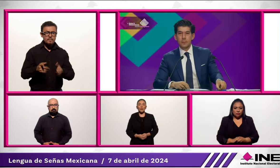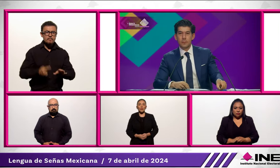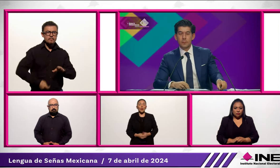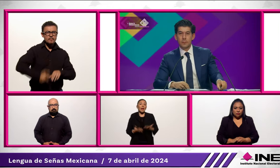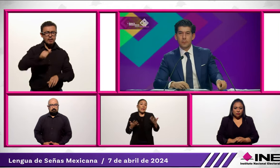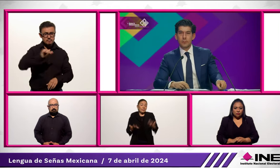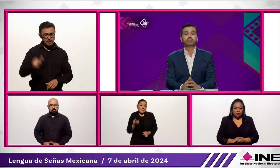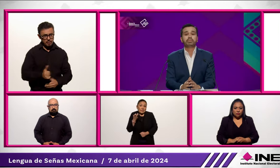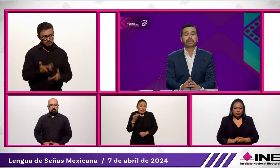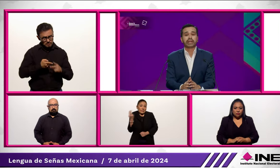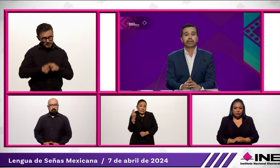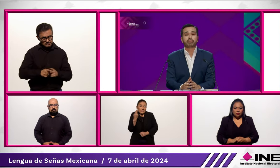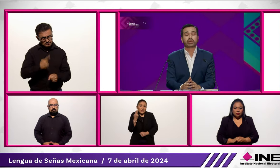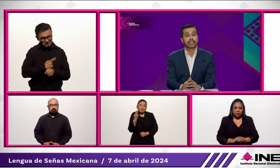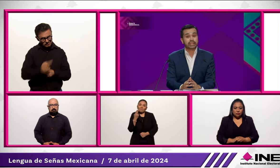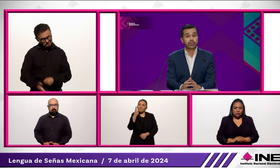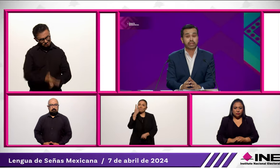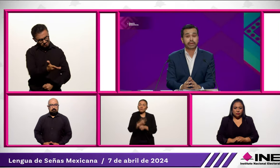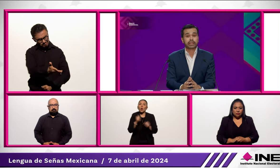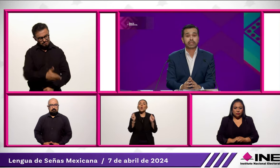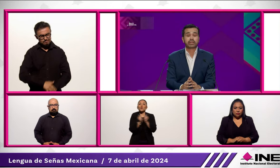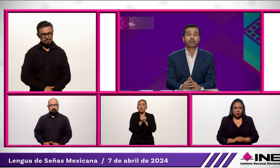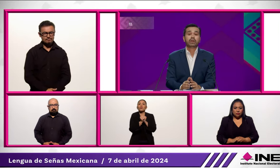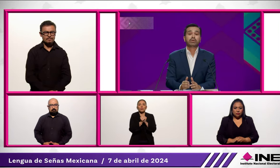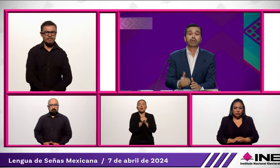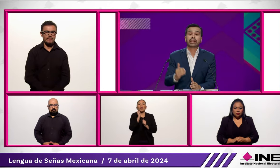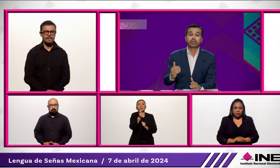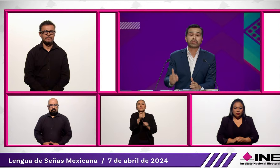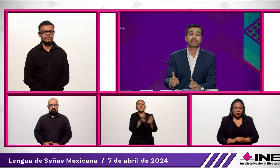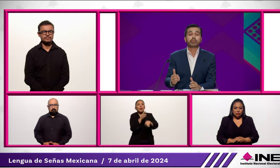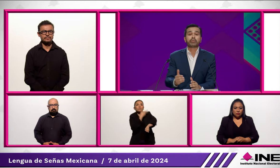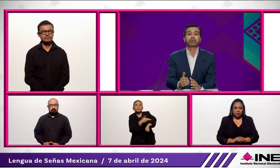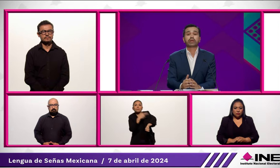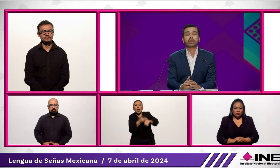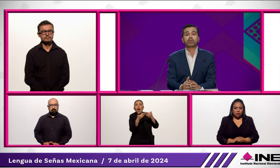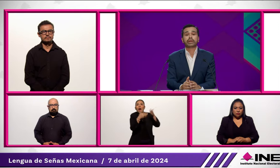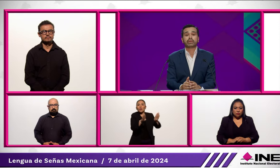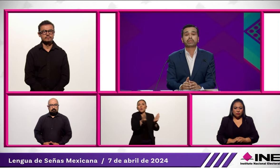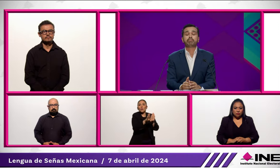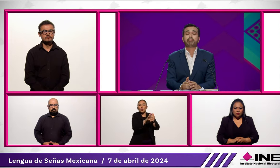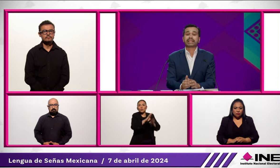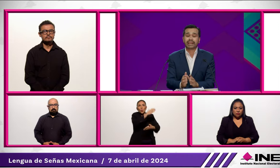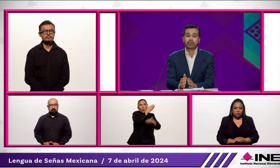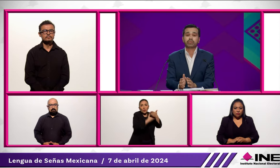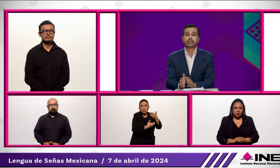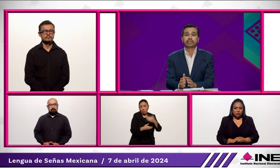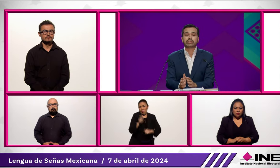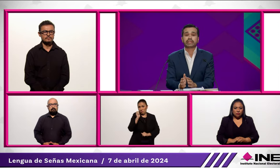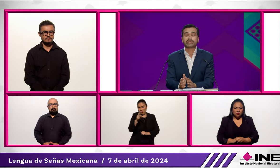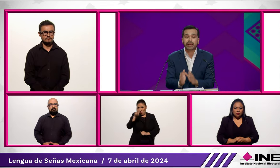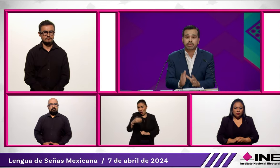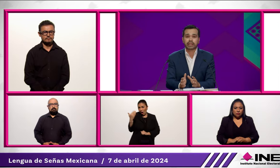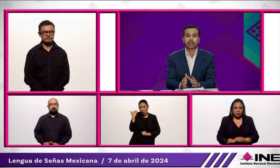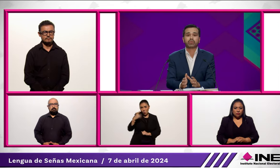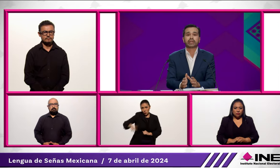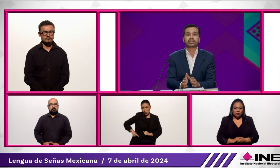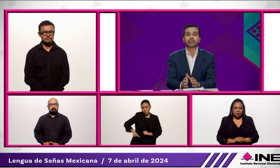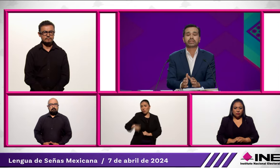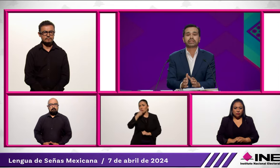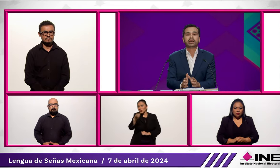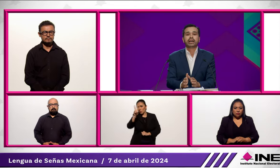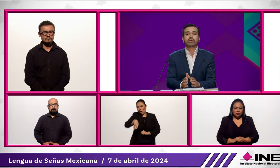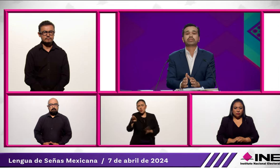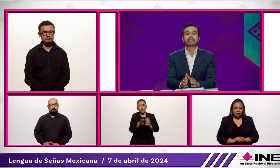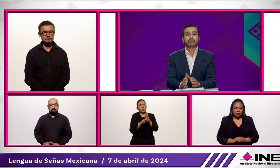Pues hay que asignarlos por licitaciones abiertas. Una de las cosas que prometió el actual gobierno es pasar de un sistema de